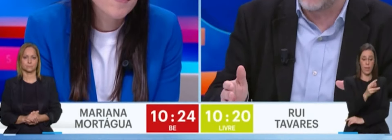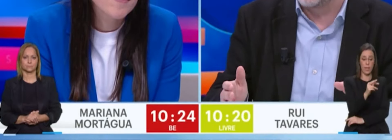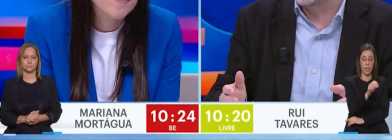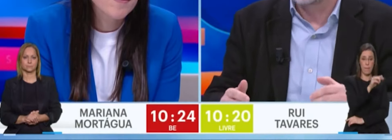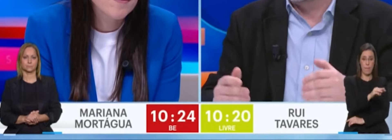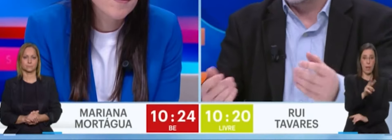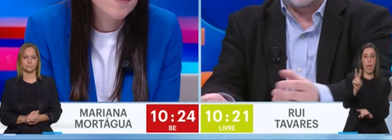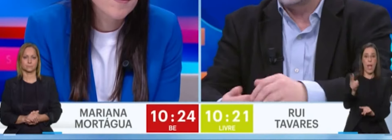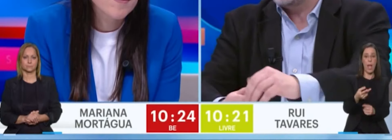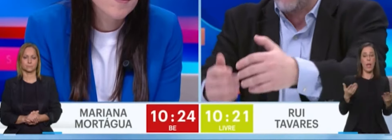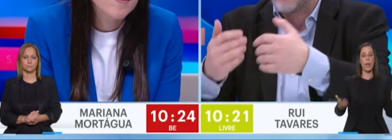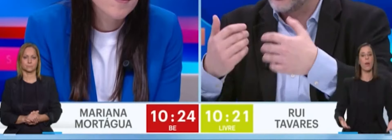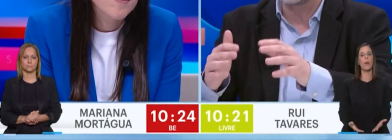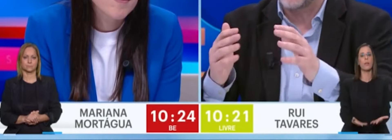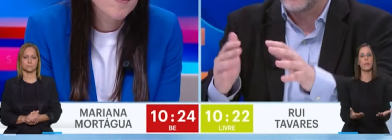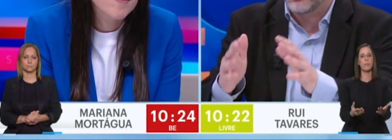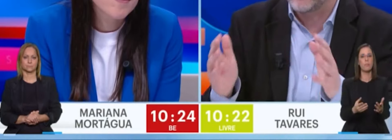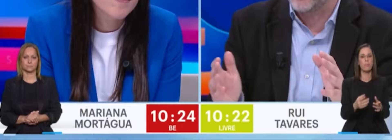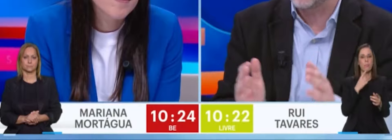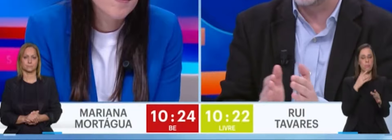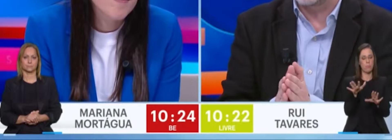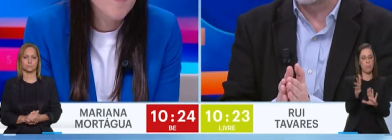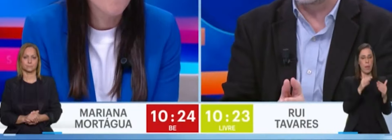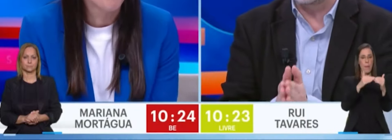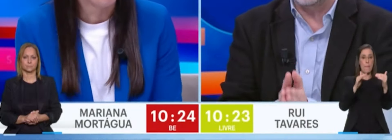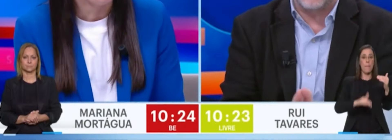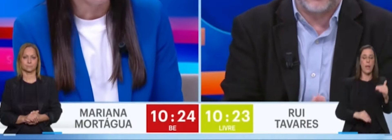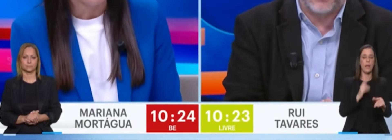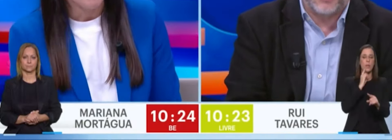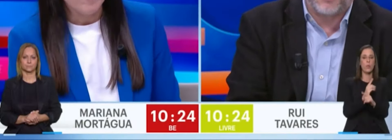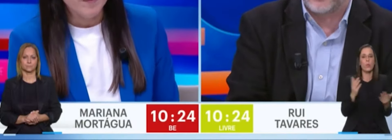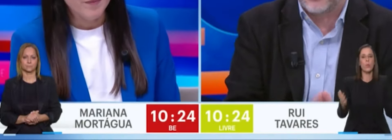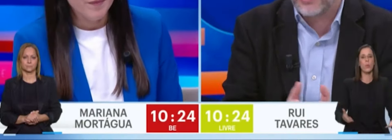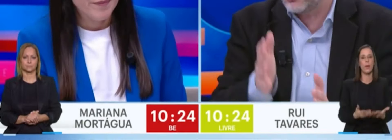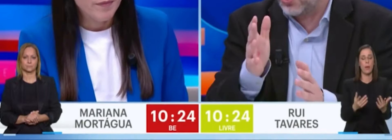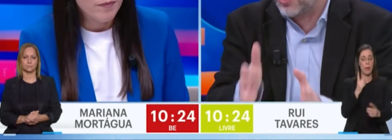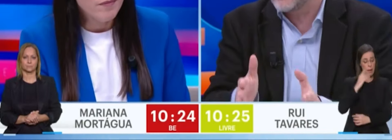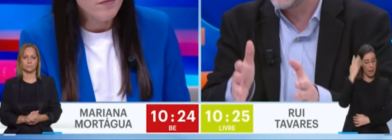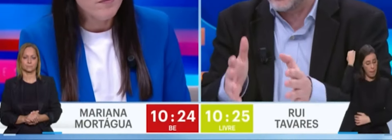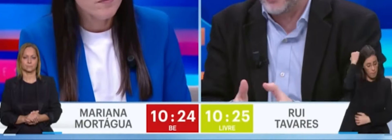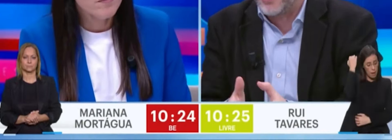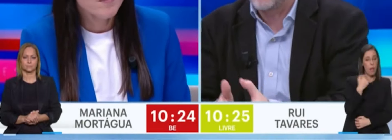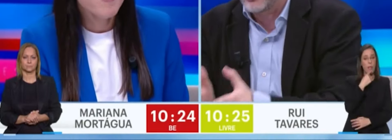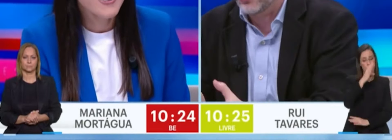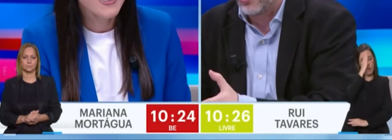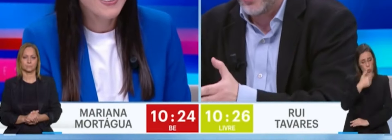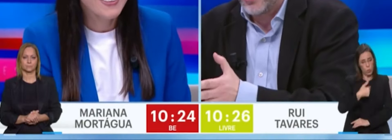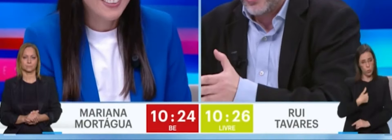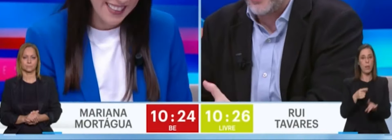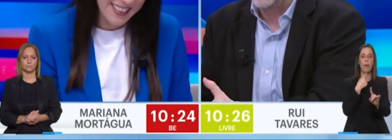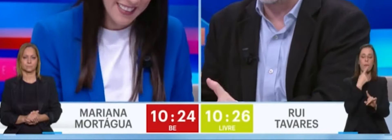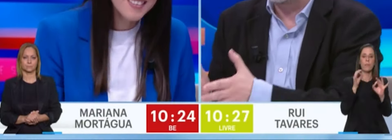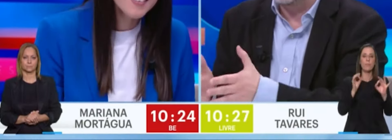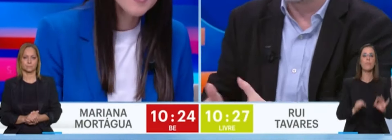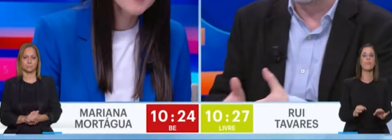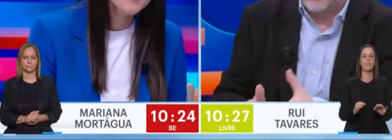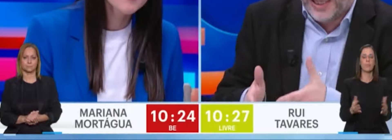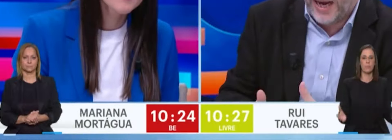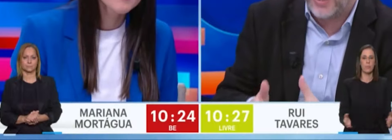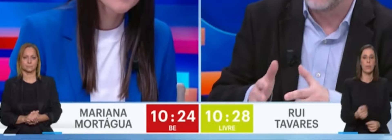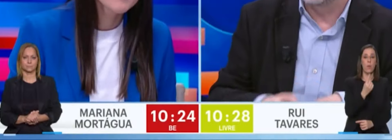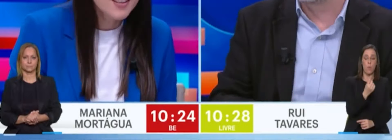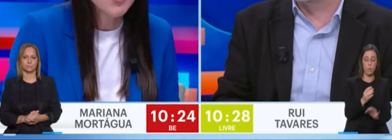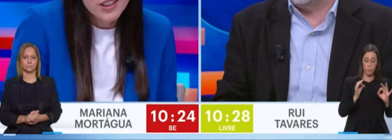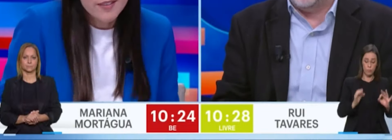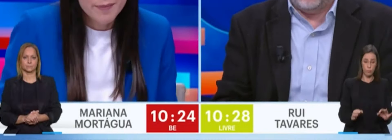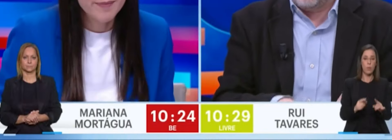de euros e portanto ordens de magnitude abaixo do que aquilo que a Mariana disse e eu sei que a Mariana frisou que era um e